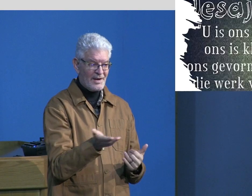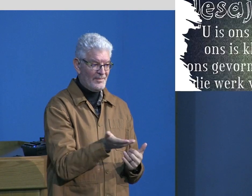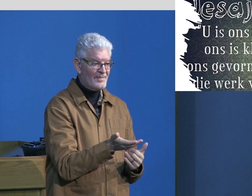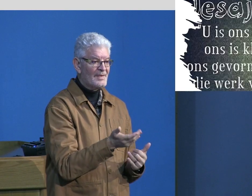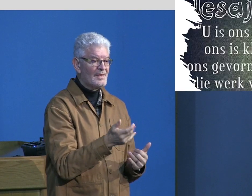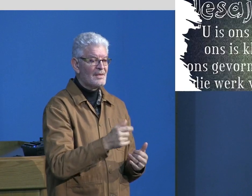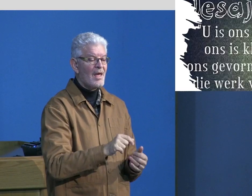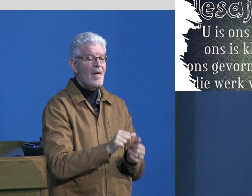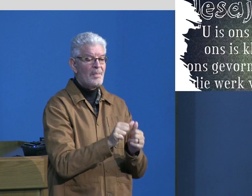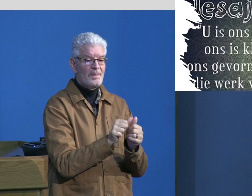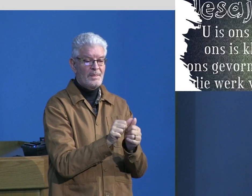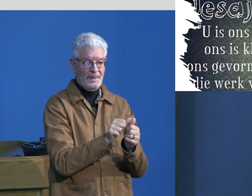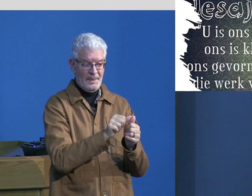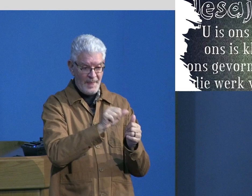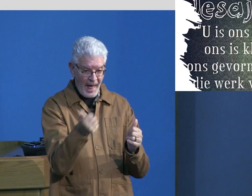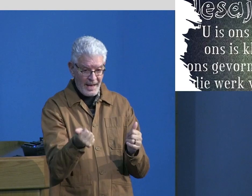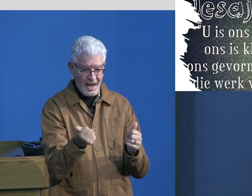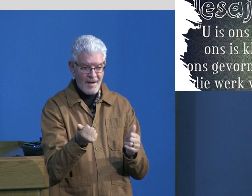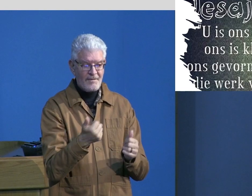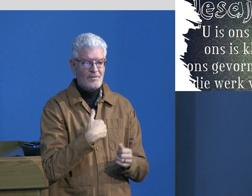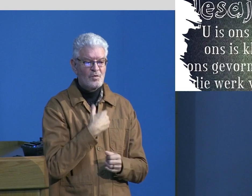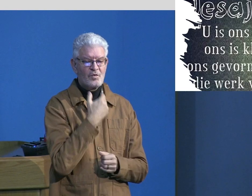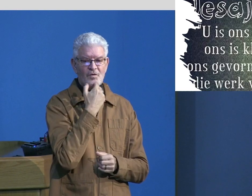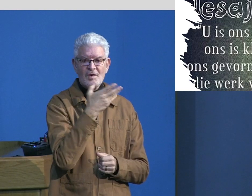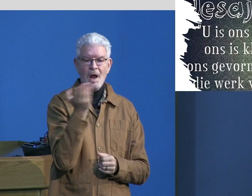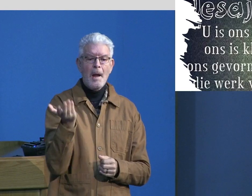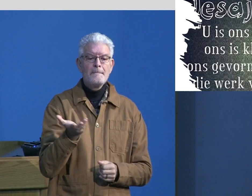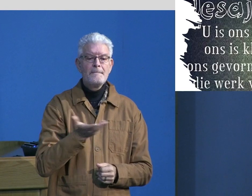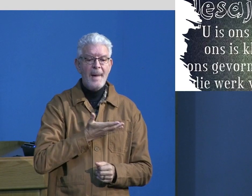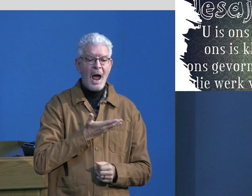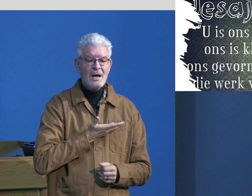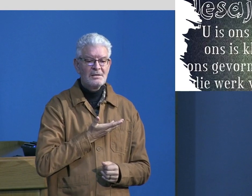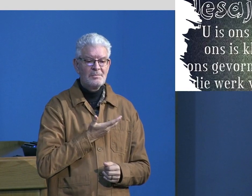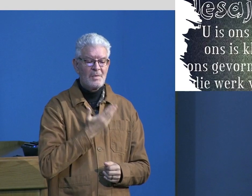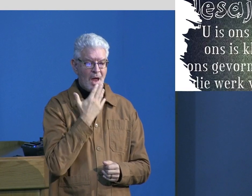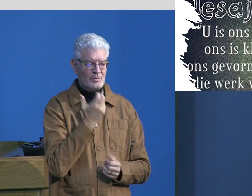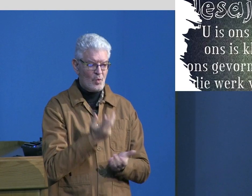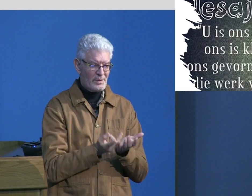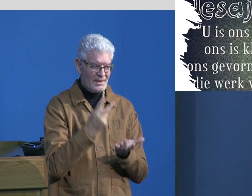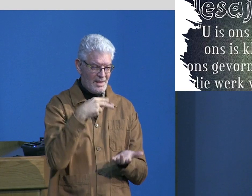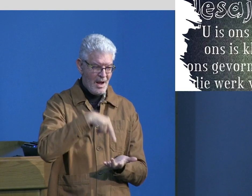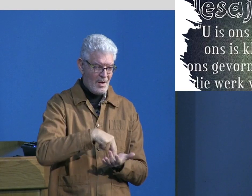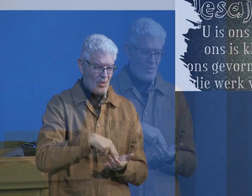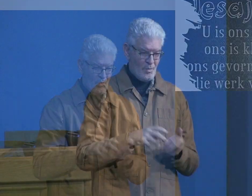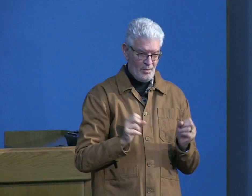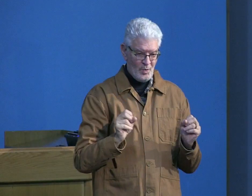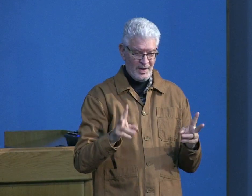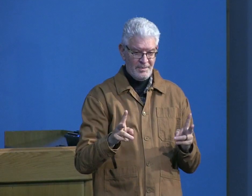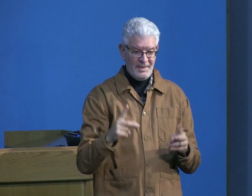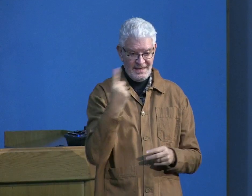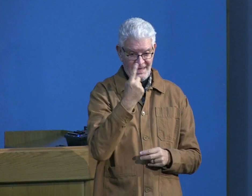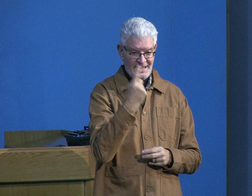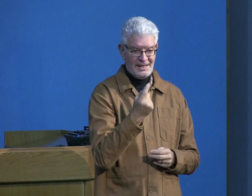Nou is daar geleentheid vir kollekte, en daarna wil ons hê dat al die papas moet